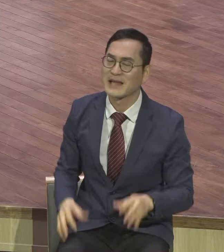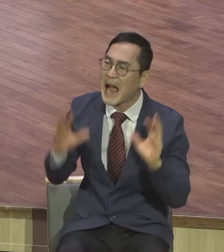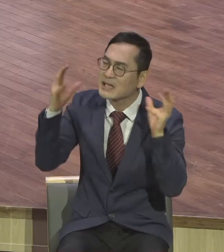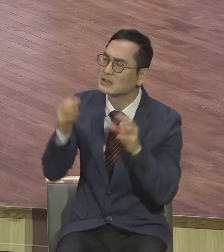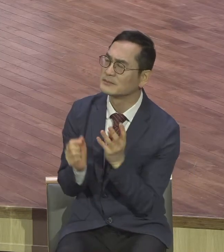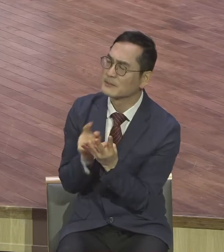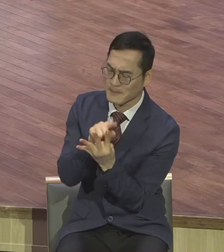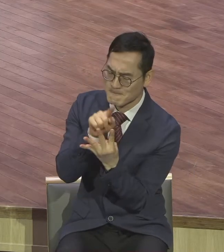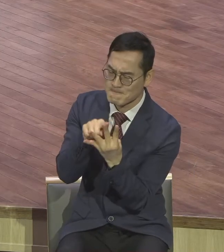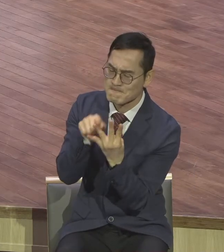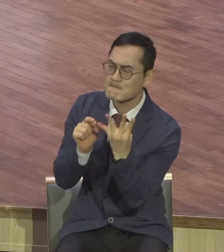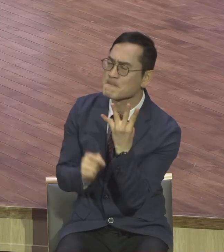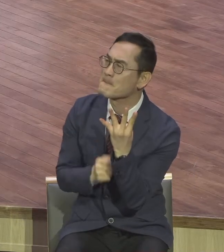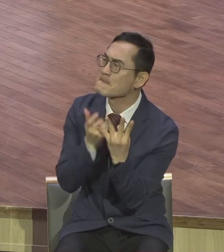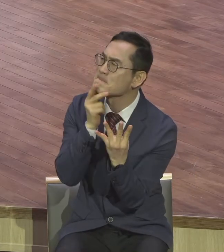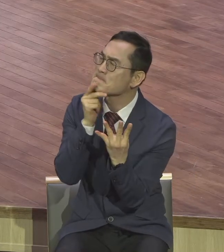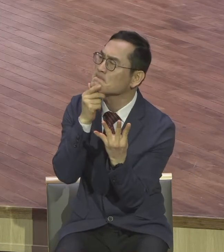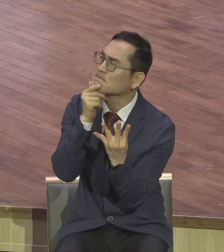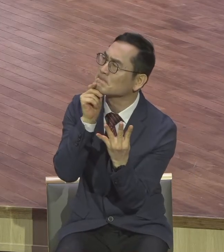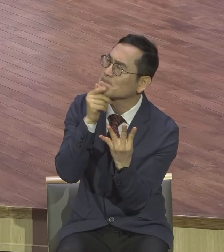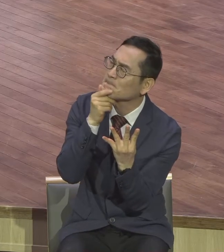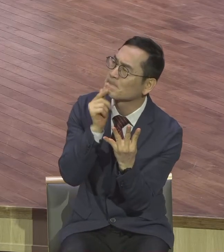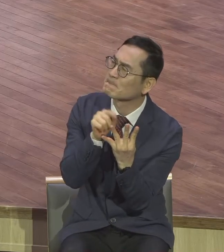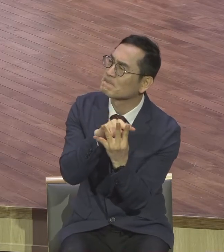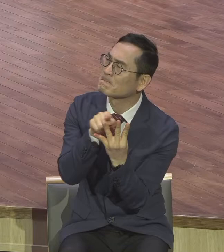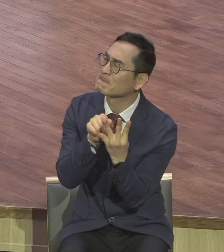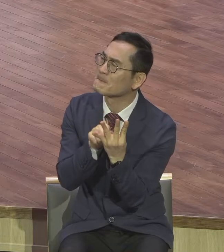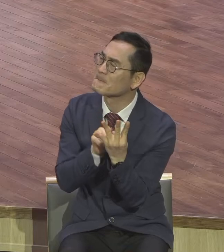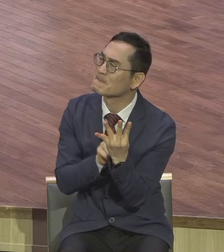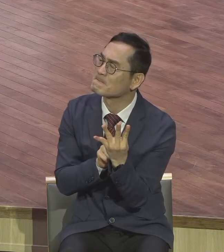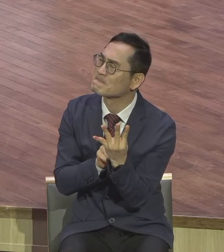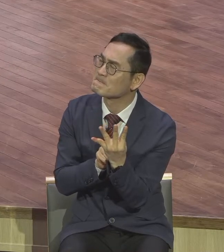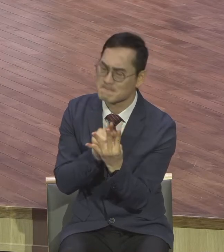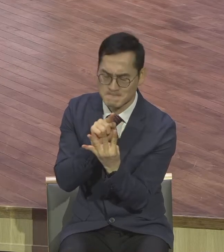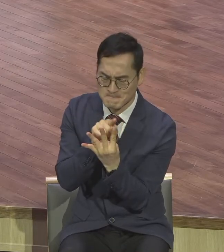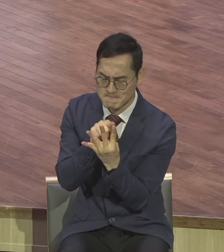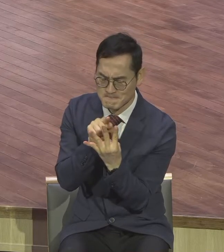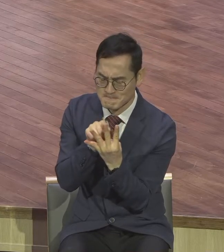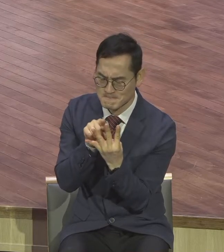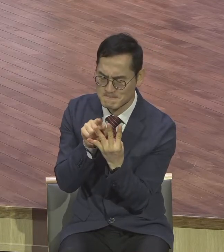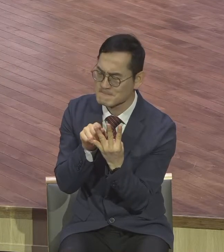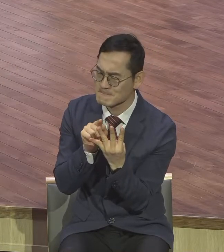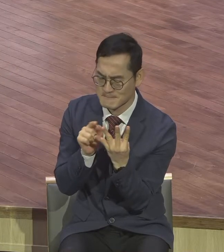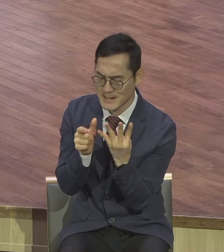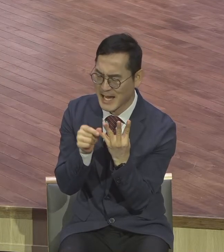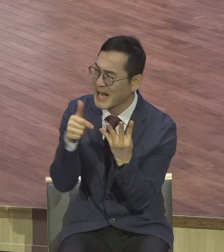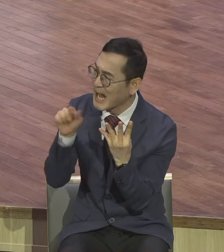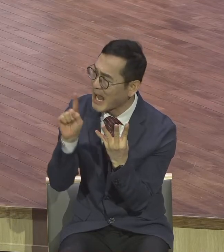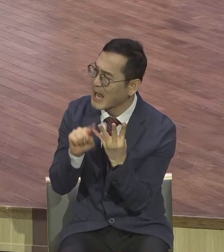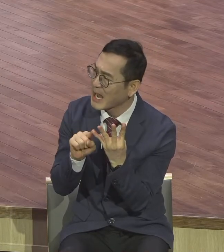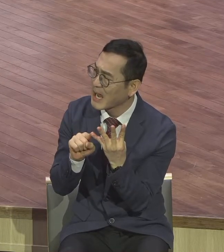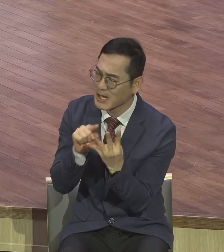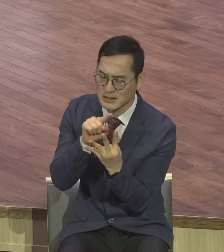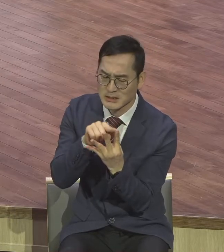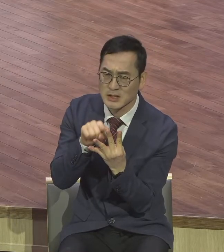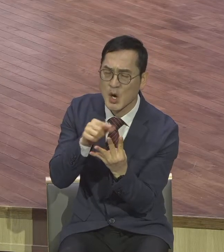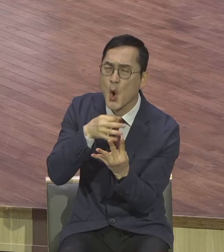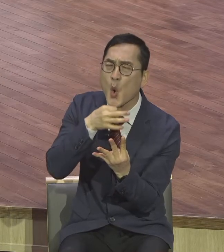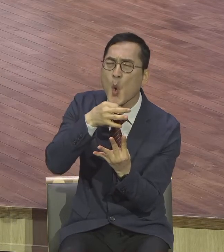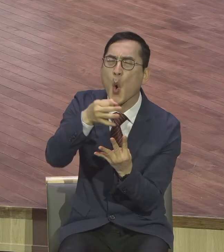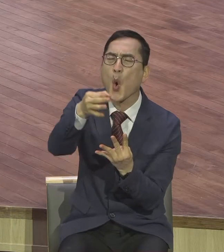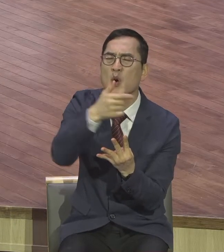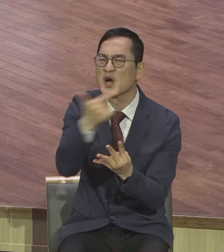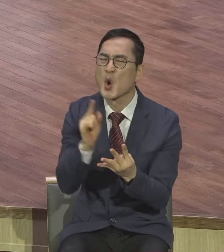풀면서 여러 가지 답이 나왔습니다. 마지막 글자가 가짜니까 고운 불가